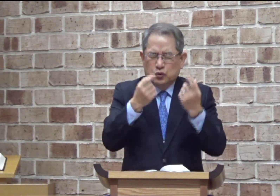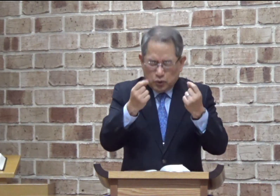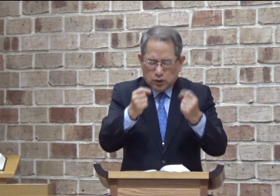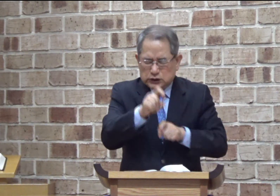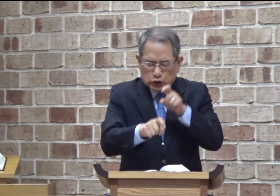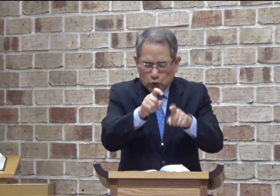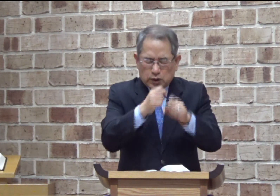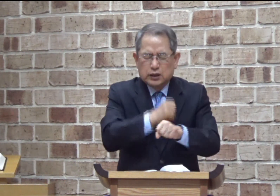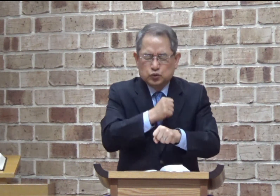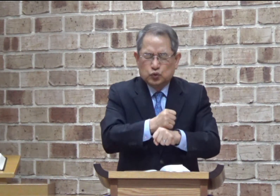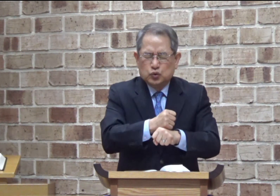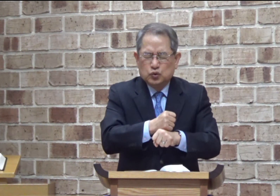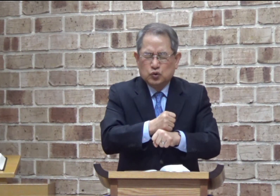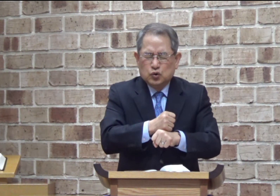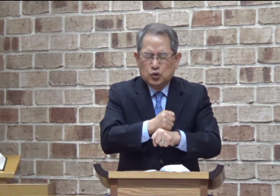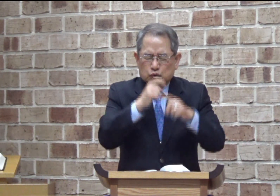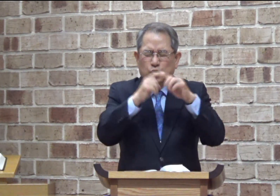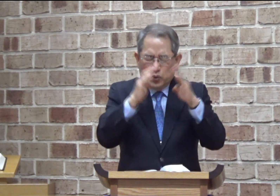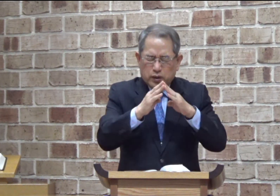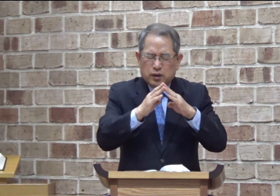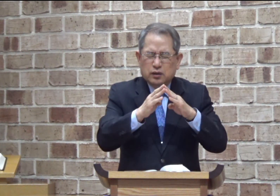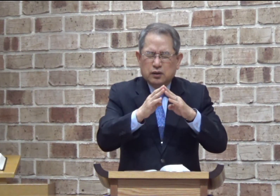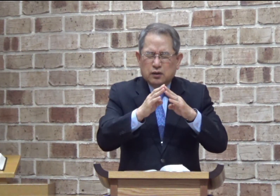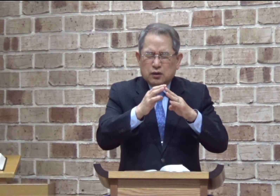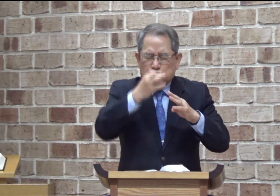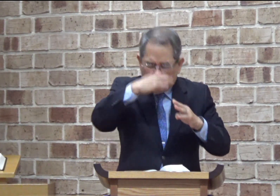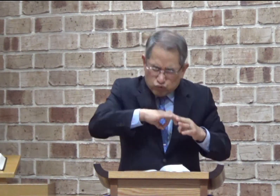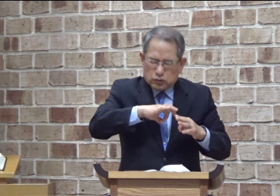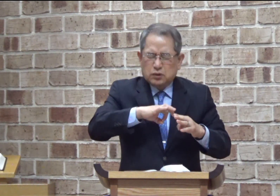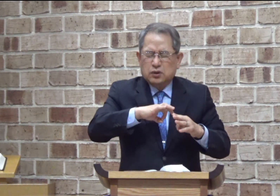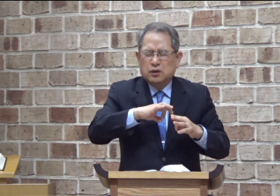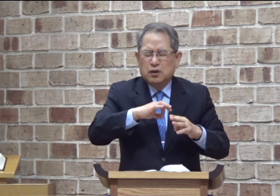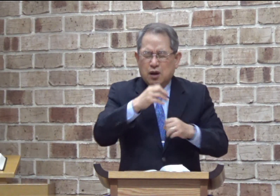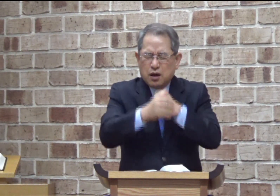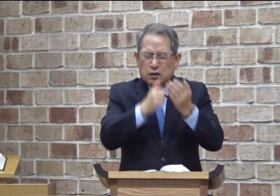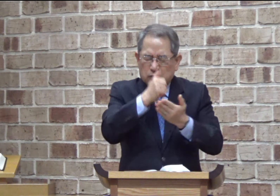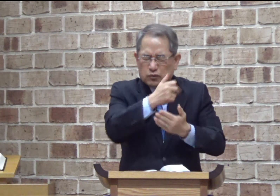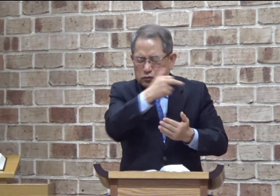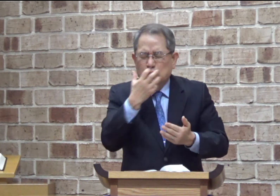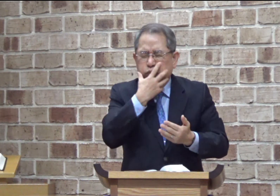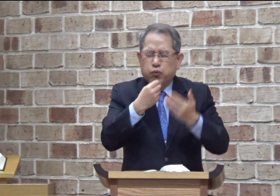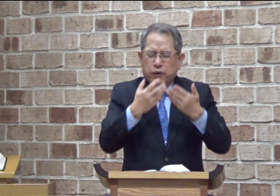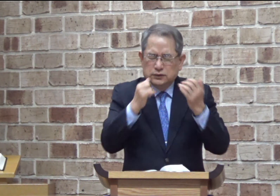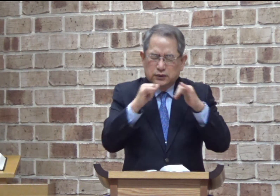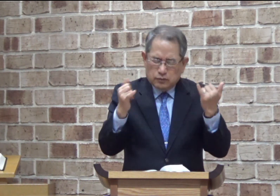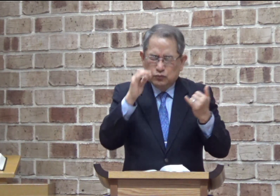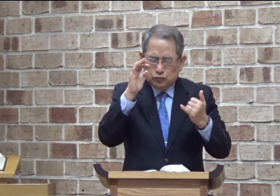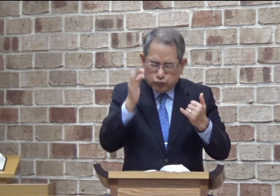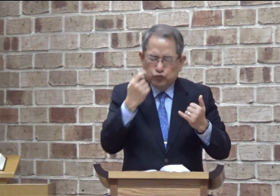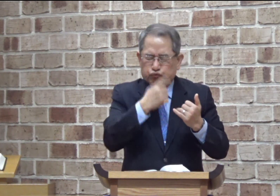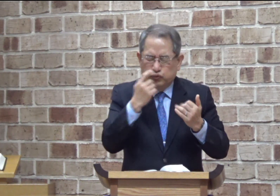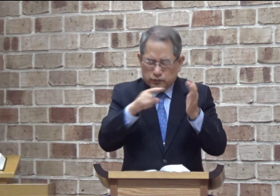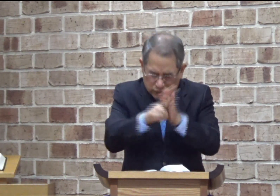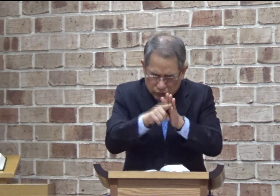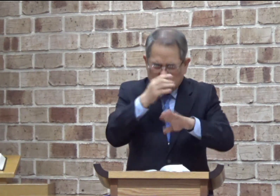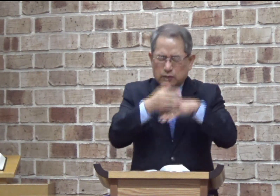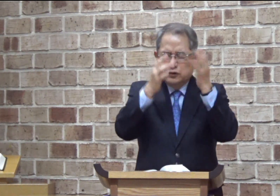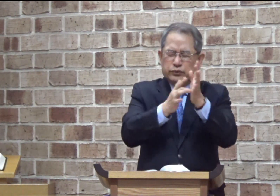디딤돌 역할을 잘 감당하는 은혜를 베풀어 주시옵소서. 그처럼 실천을